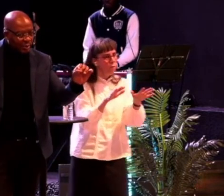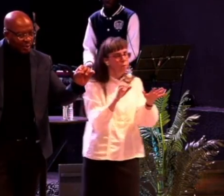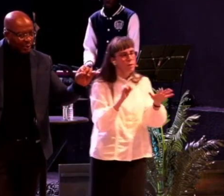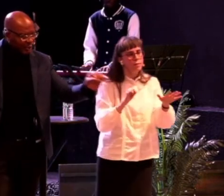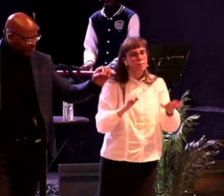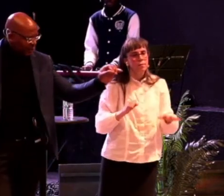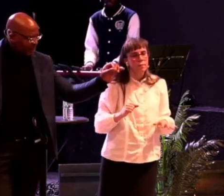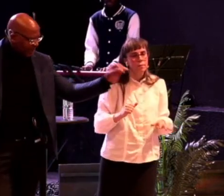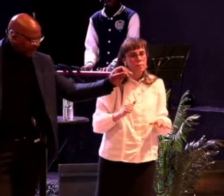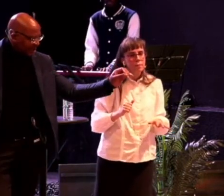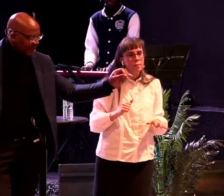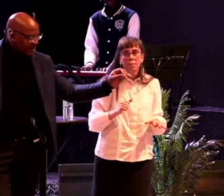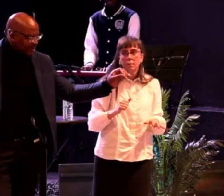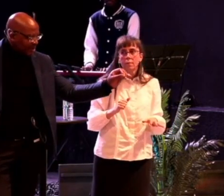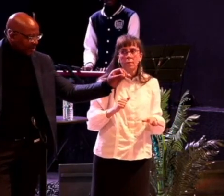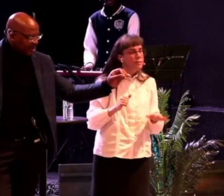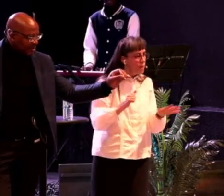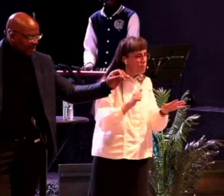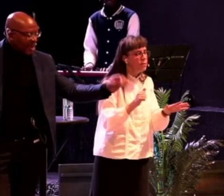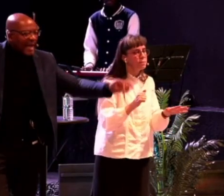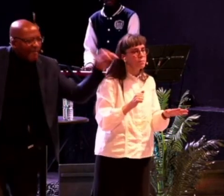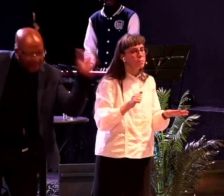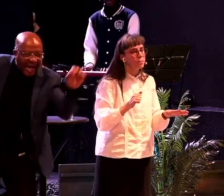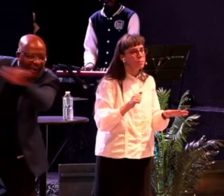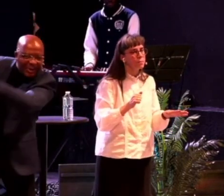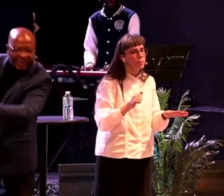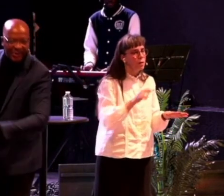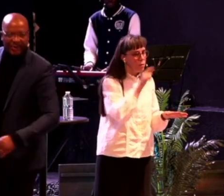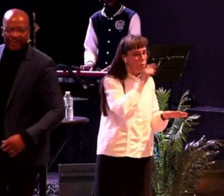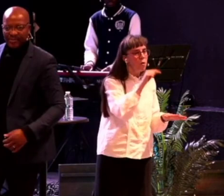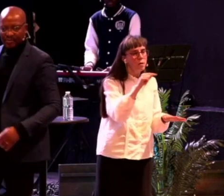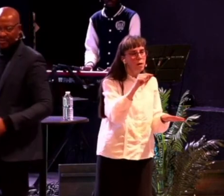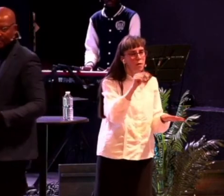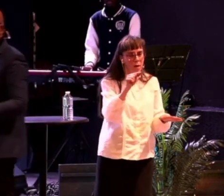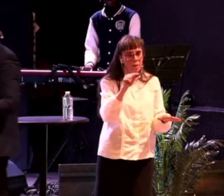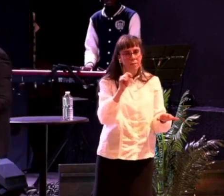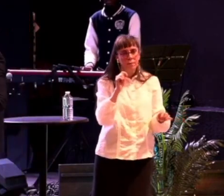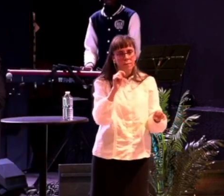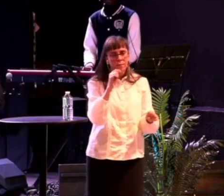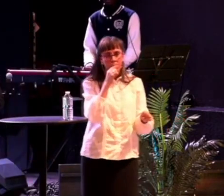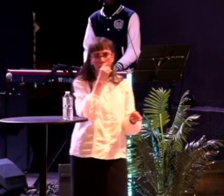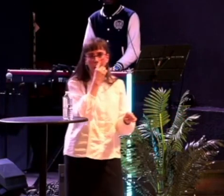for 1 minute. Son nom est... His name is... la parole de Dieu. The word of God.